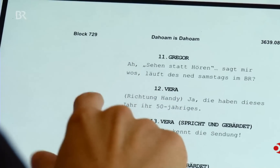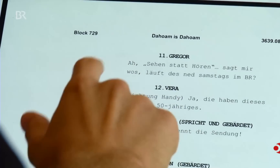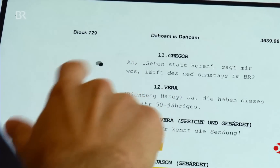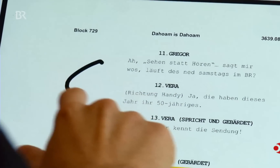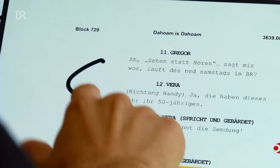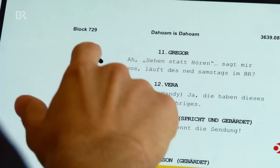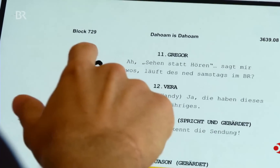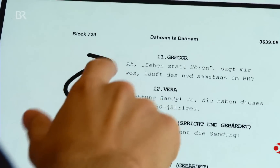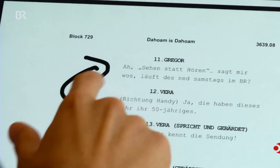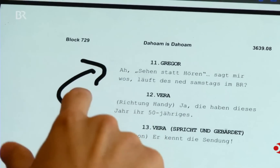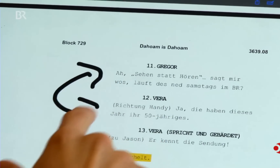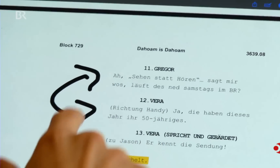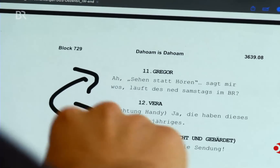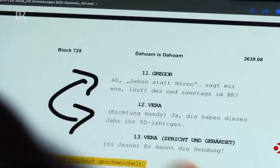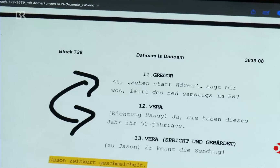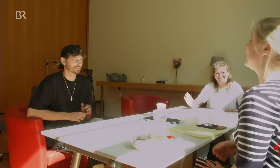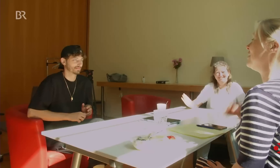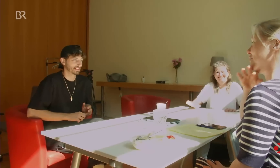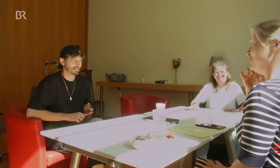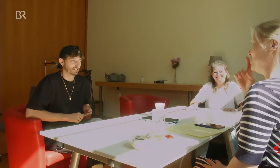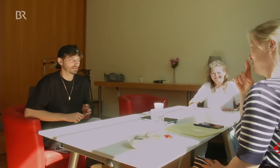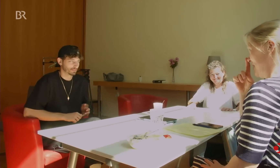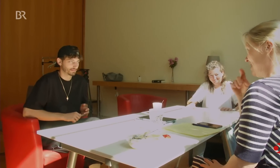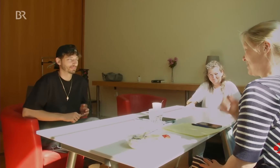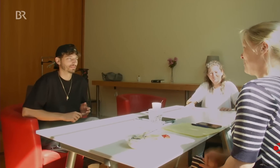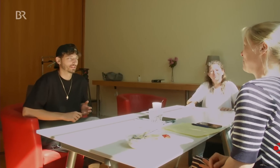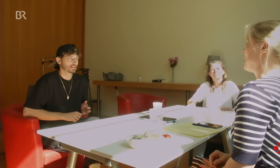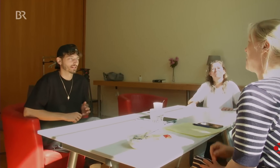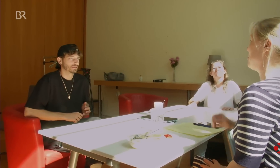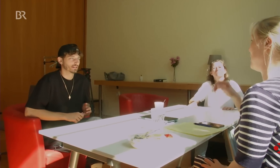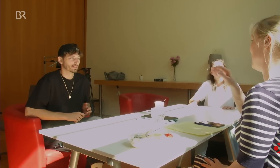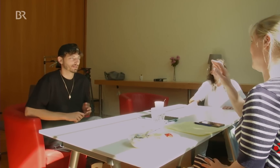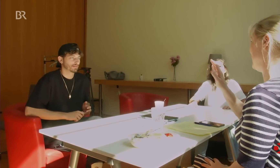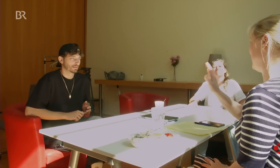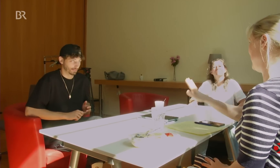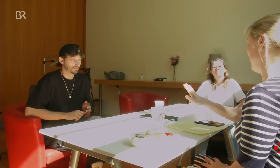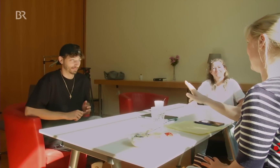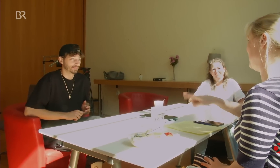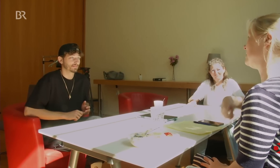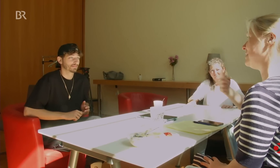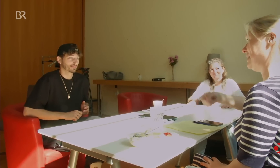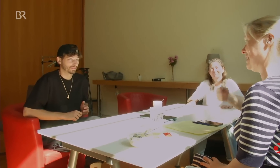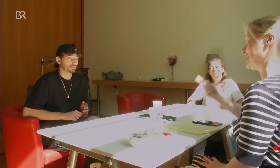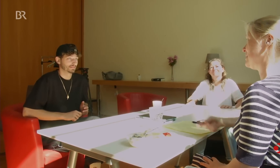Und die haben dieses Jahr, Entschuldigung, viel Spaß bei deiner